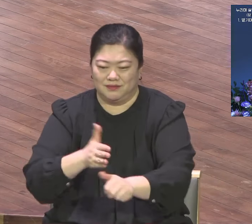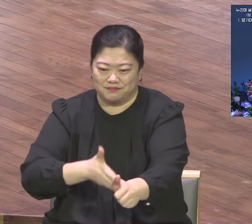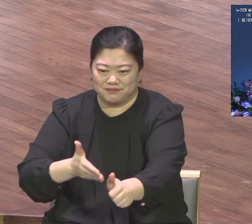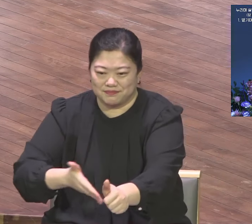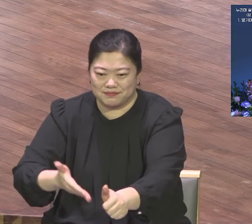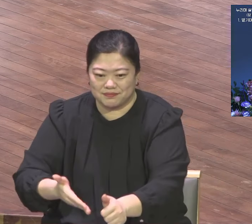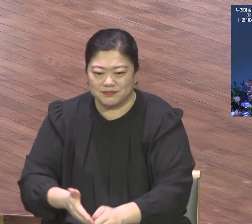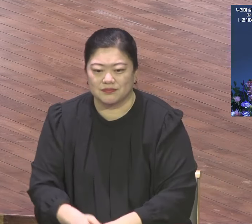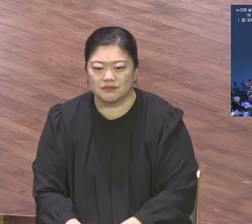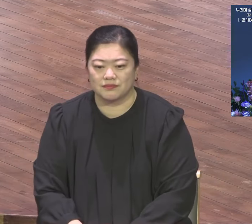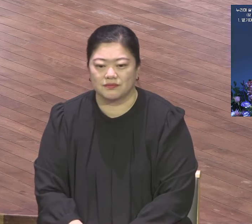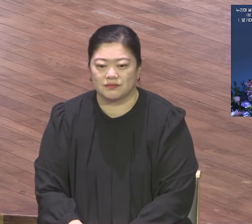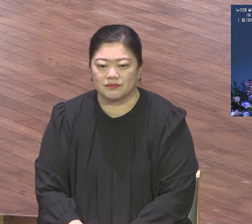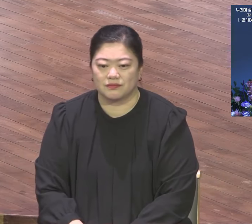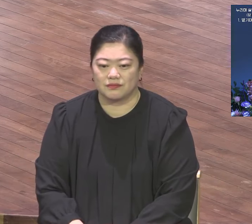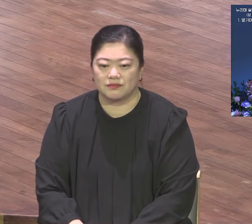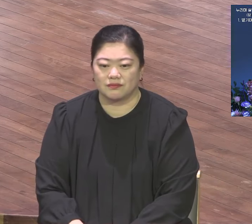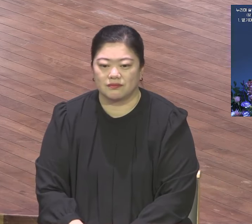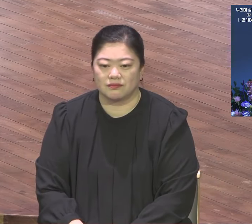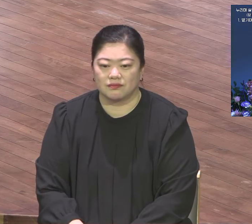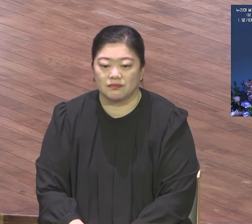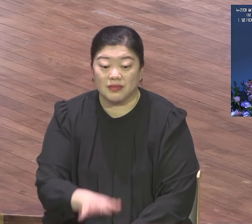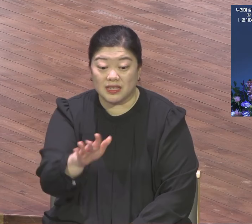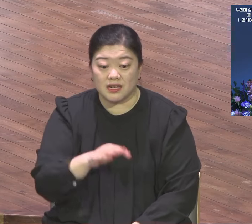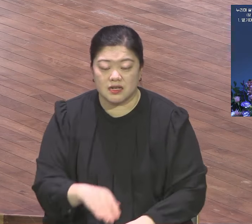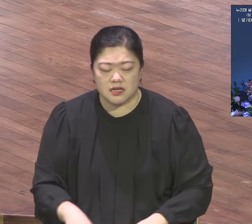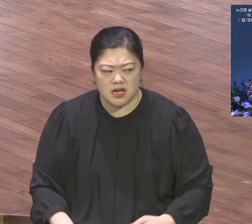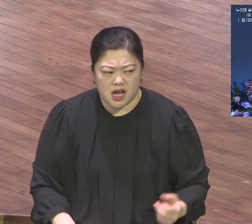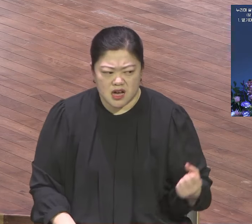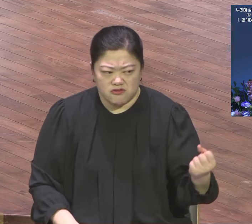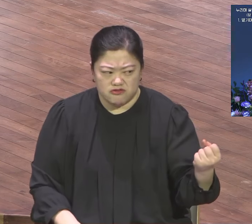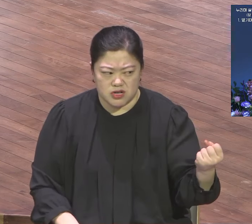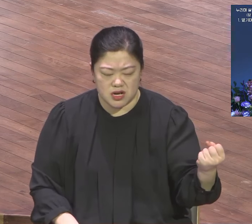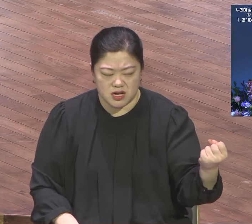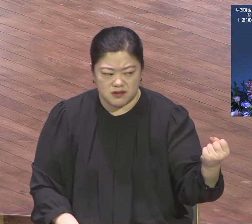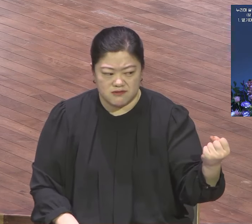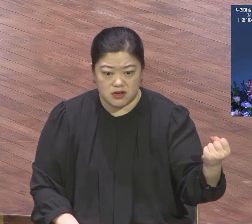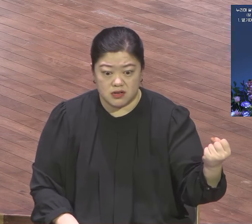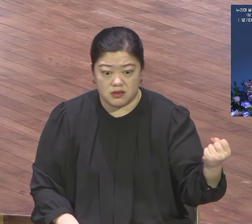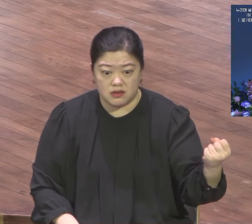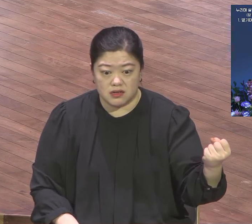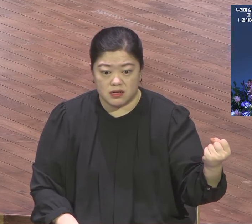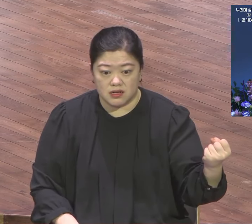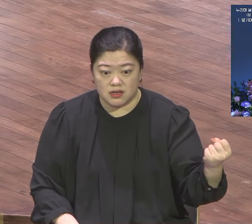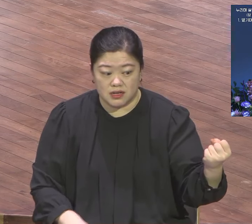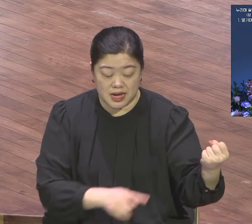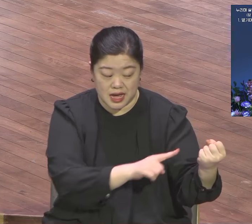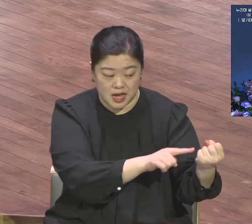있는데 이기는 사람인데 행복합니까? 어떻게 성인도 받겠어요?